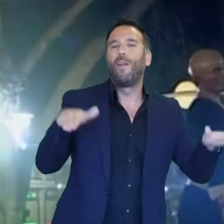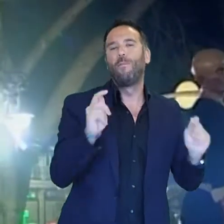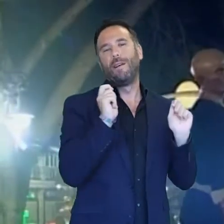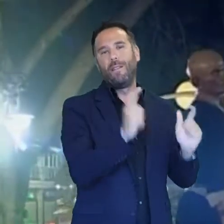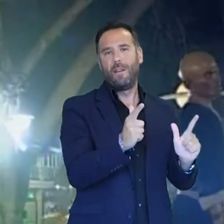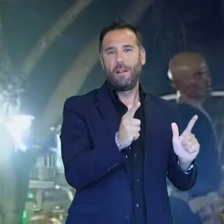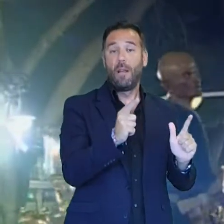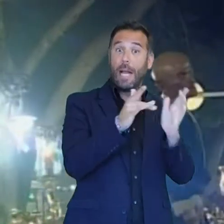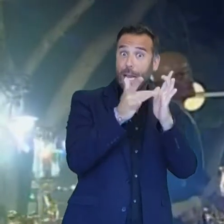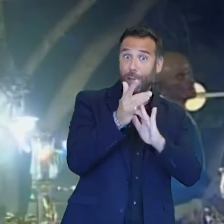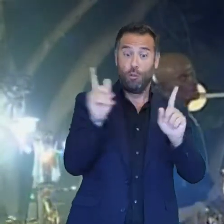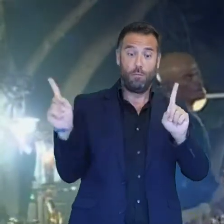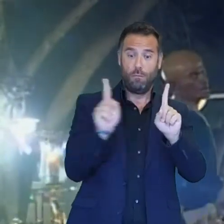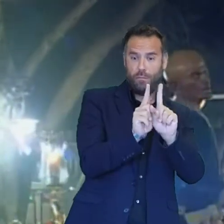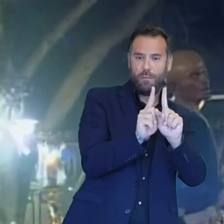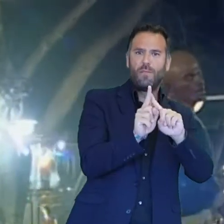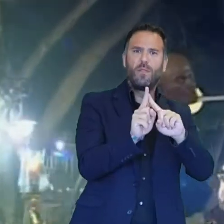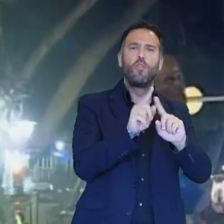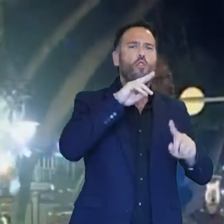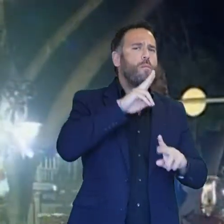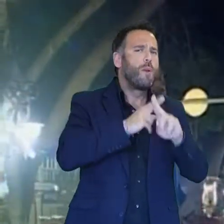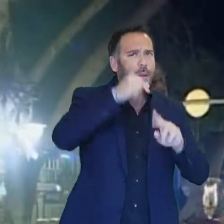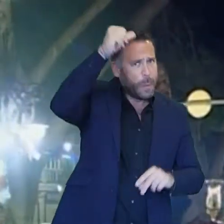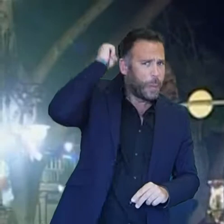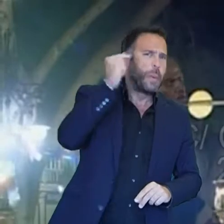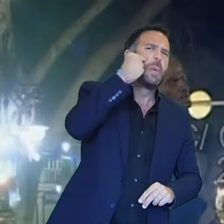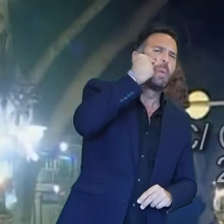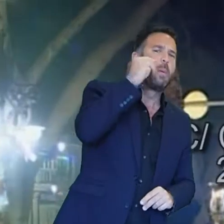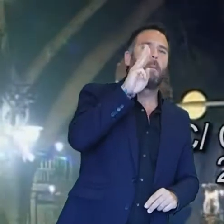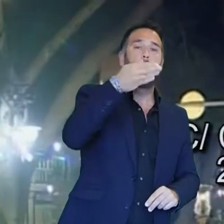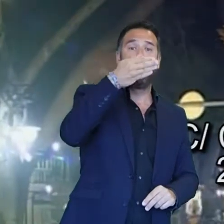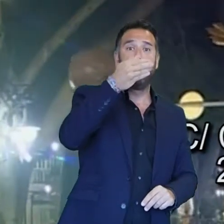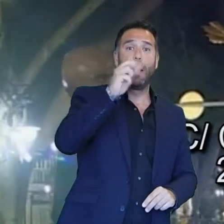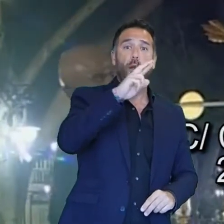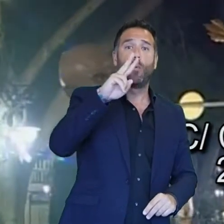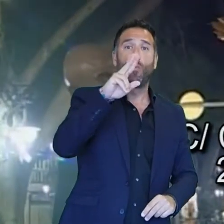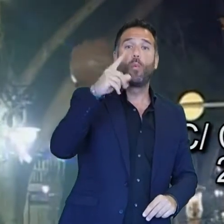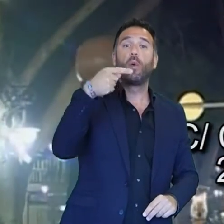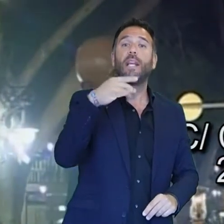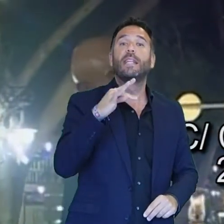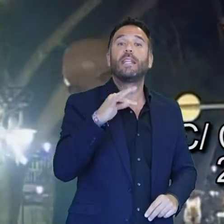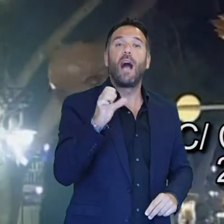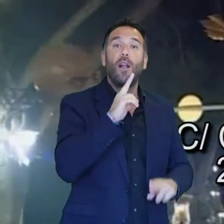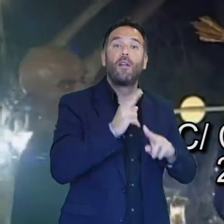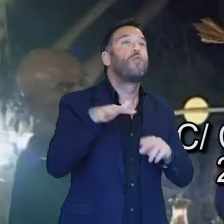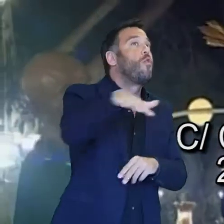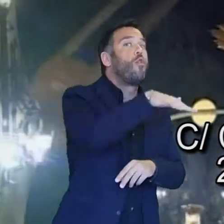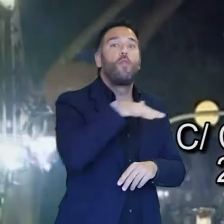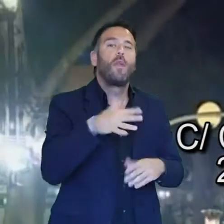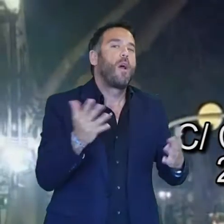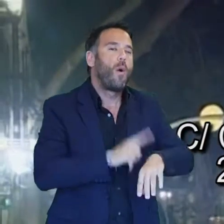El sayón que va con el Cristo es llamado Verruguita. Lo puedes ver de manera especial en Carretería a las 8 de la tarde.